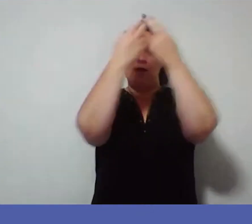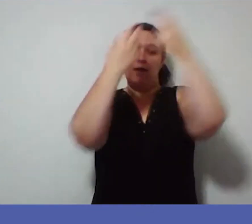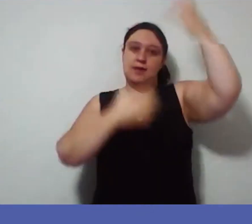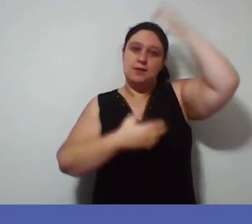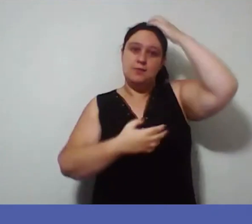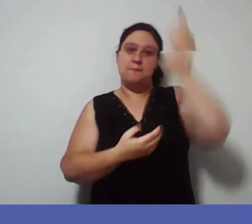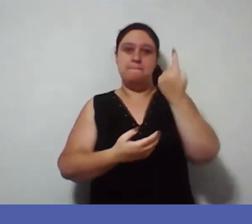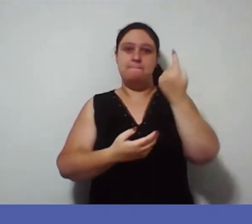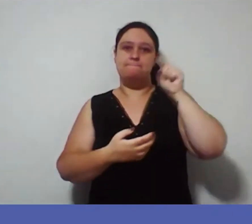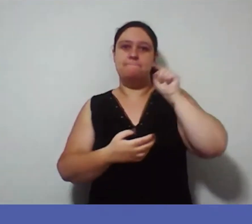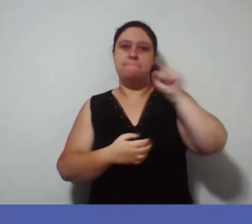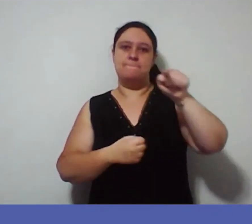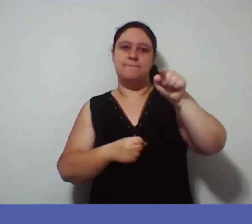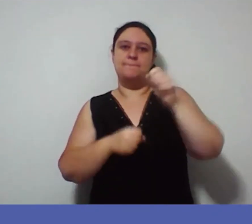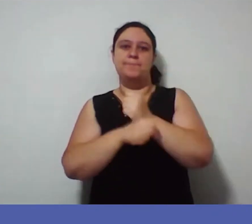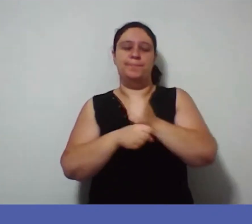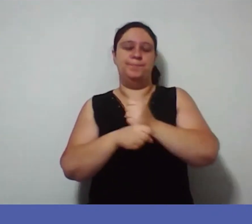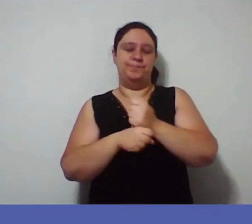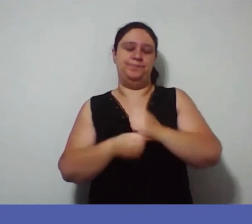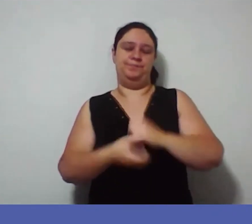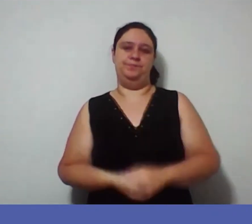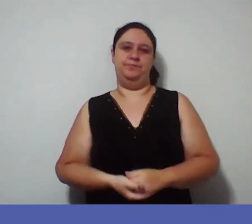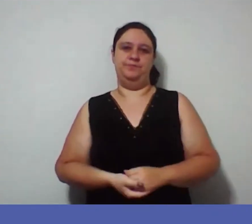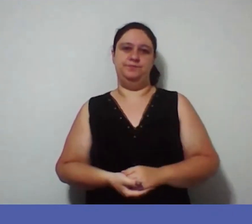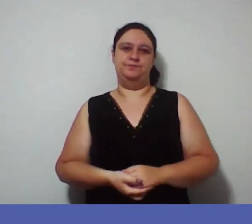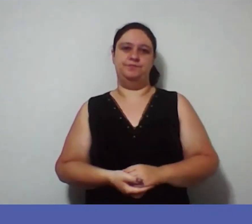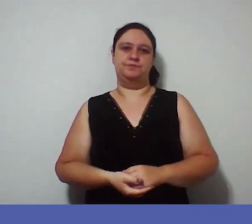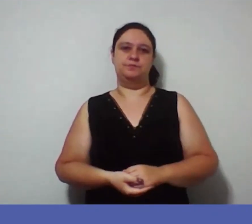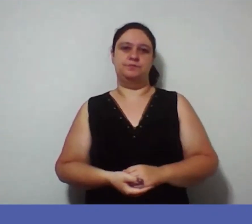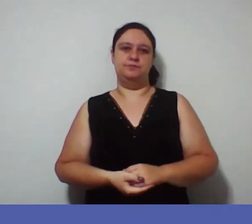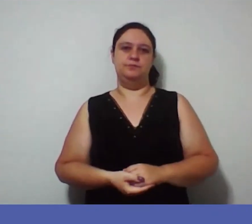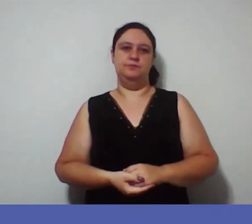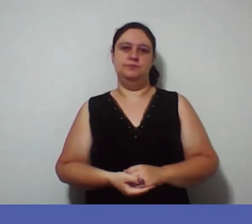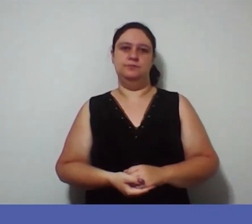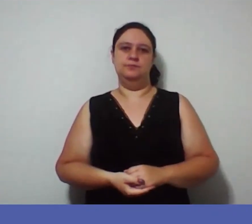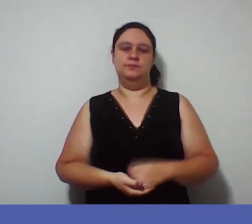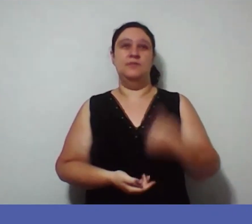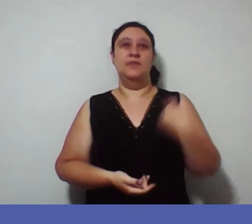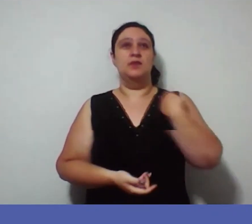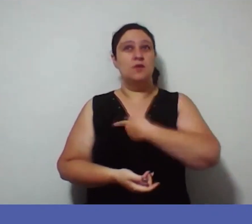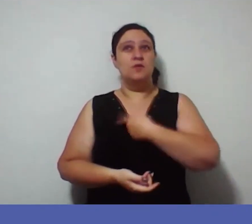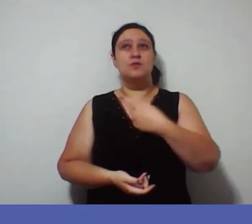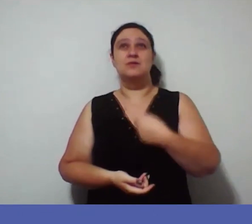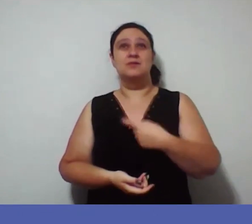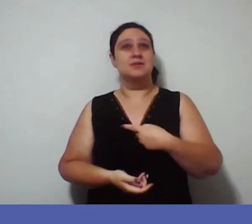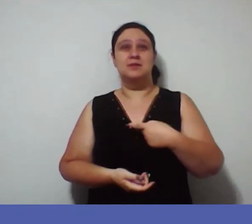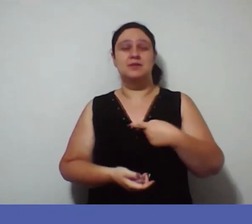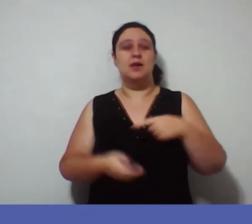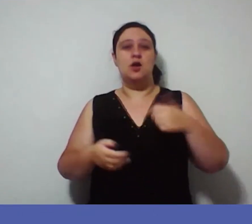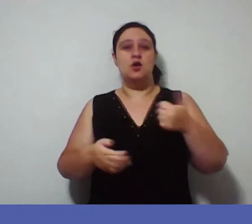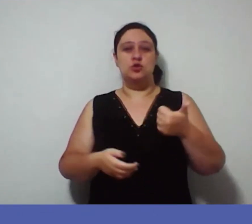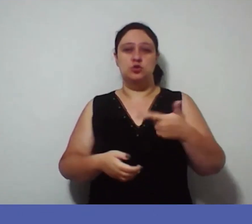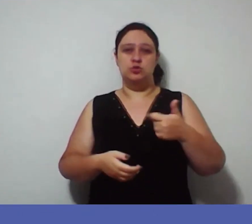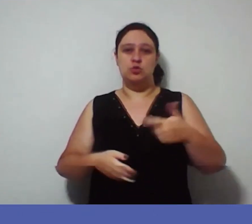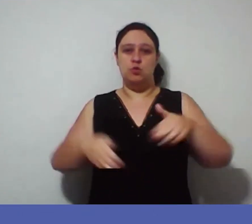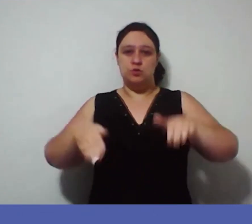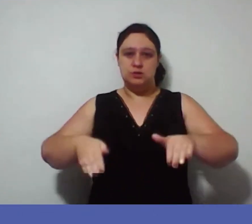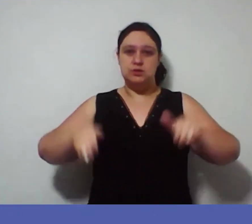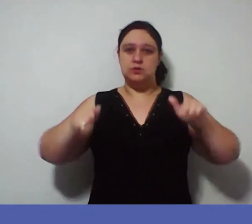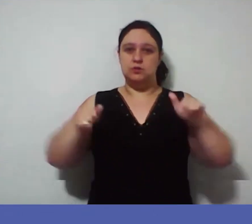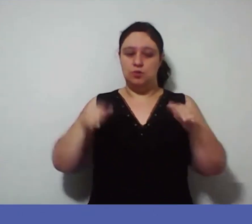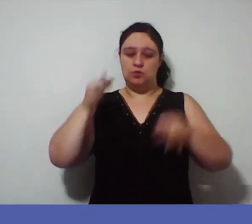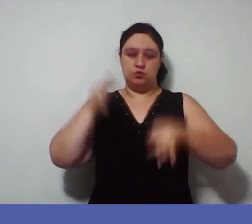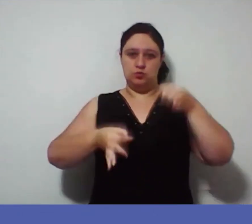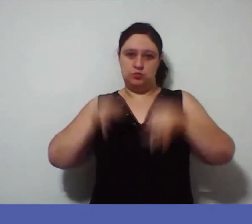anos. Embora não vamos assentar nos 12 tronos para julgar as 12 tribos de Israel, porque nós